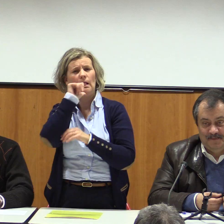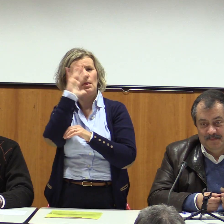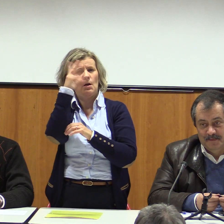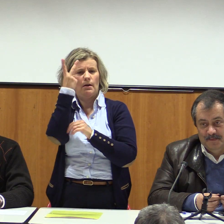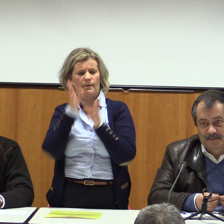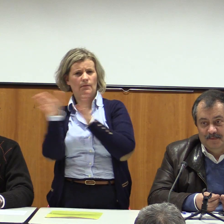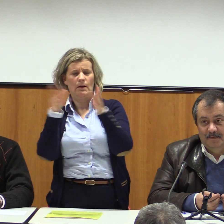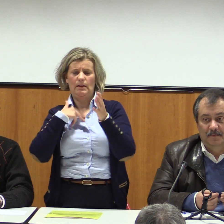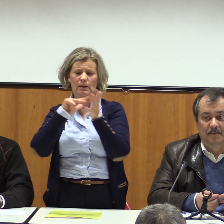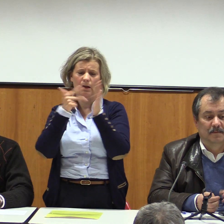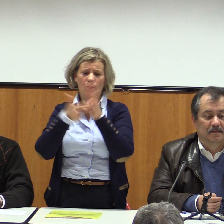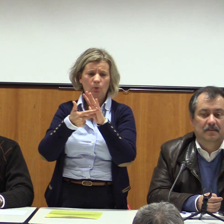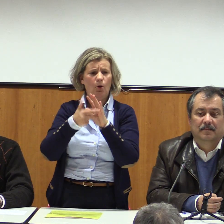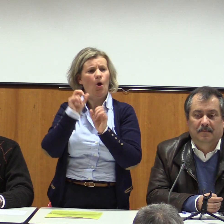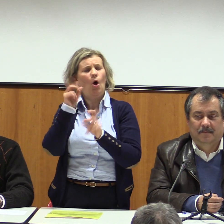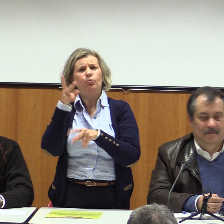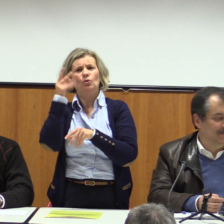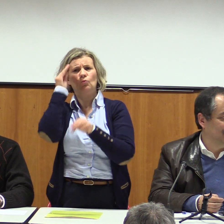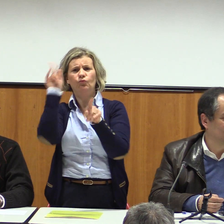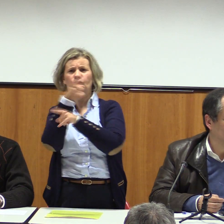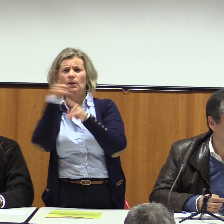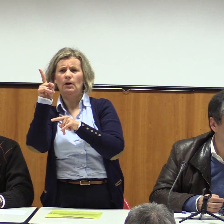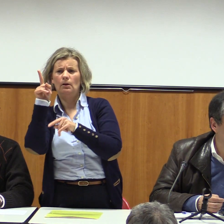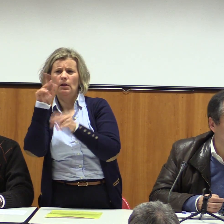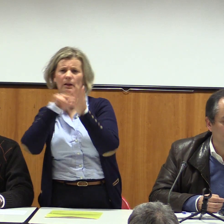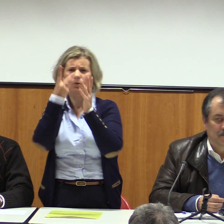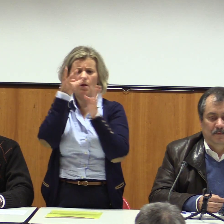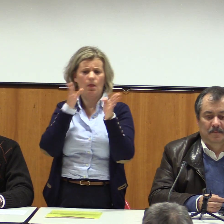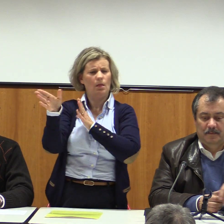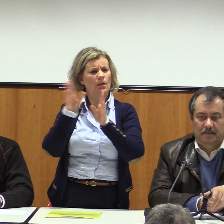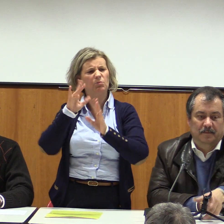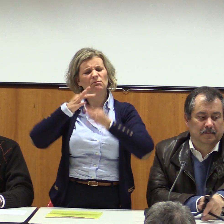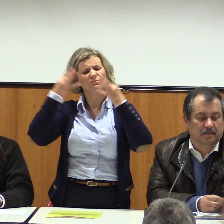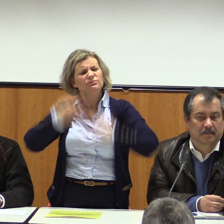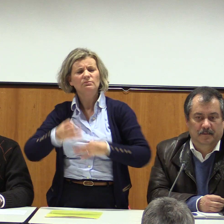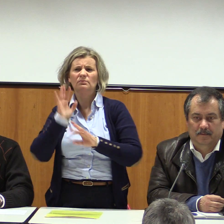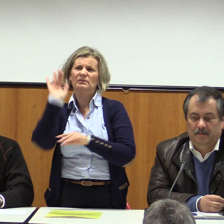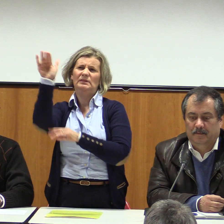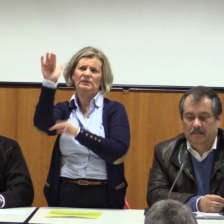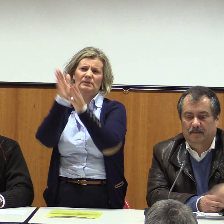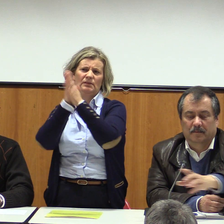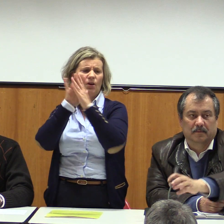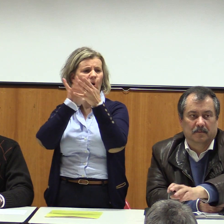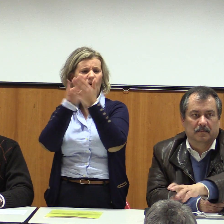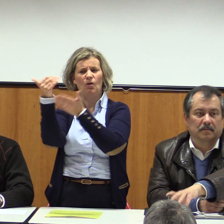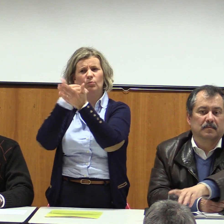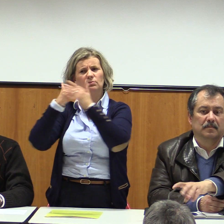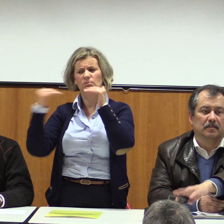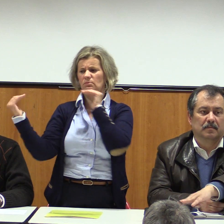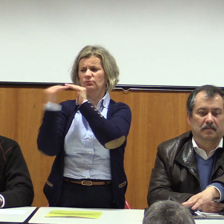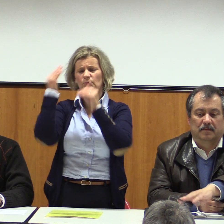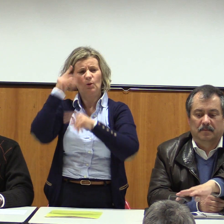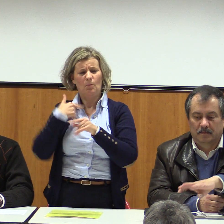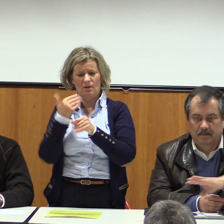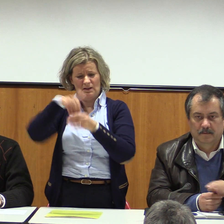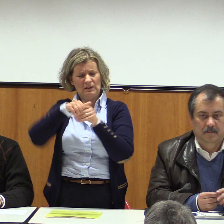importante que deixemos de ter esta categoria de técnicos que nos é colocada, porque somos efetivamente docentes. E